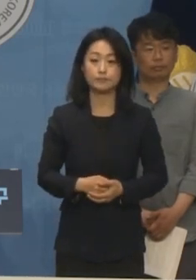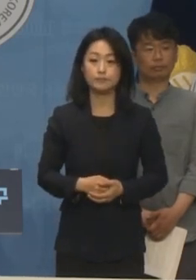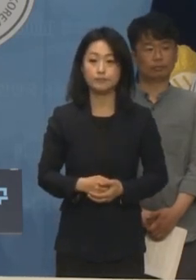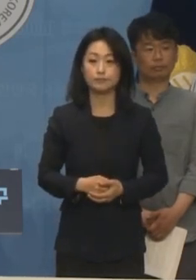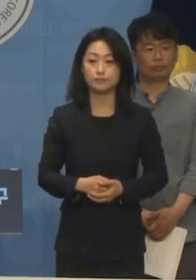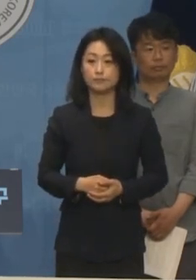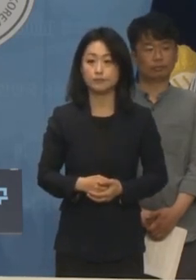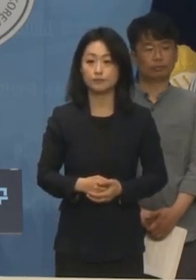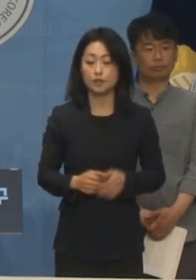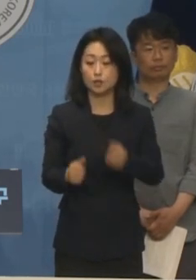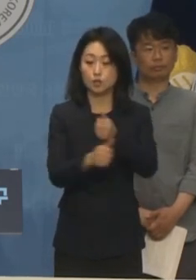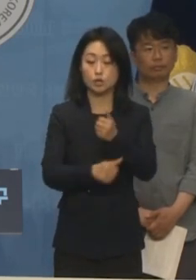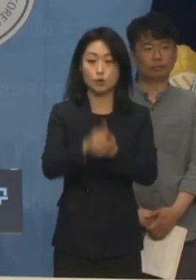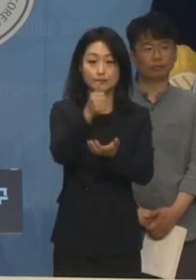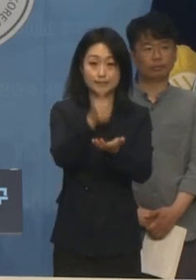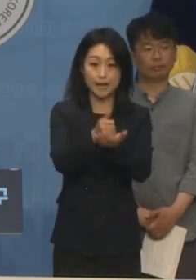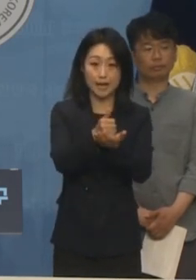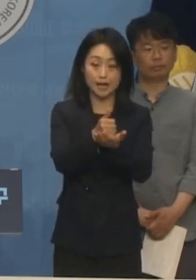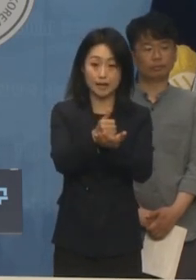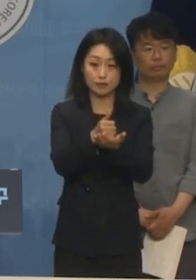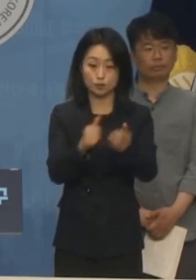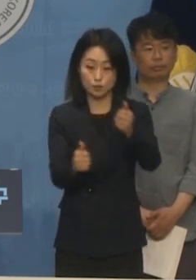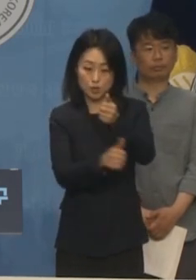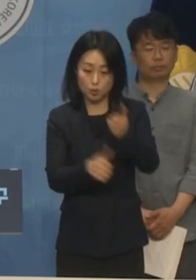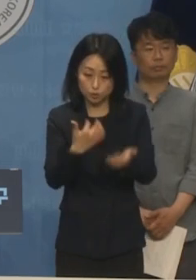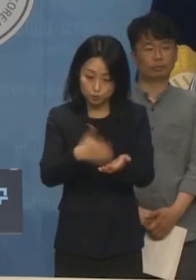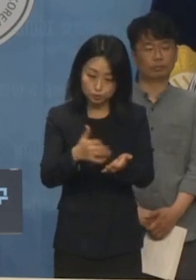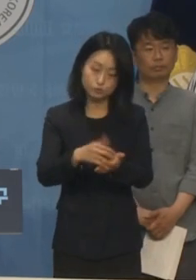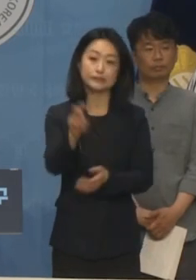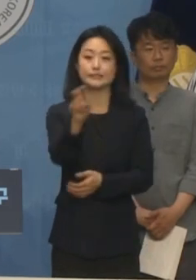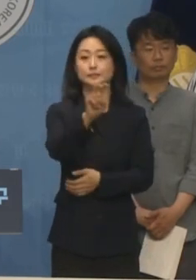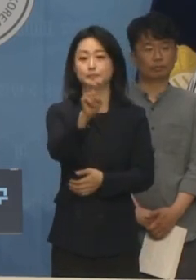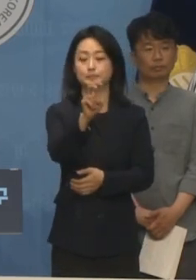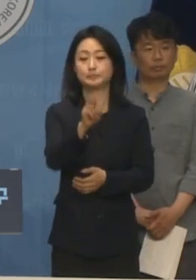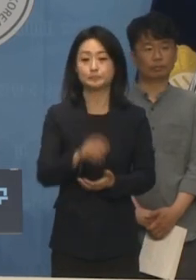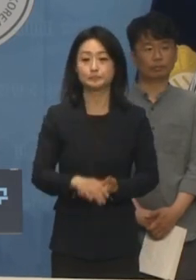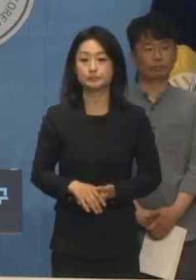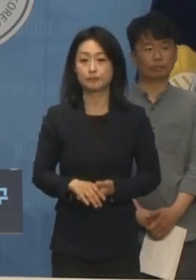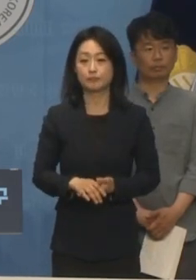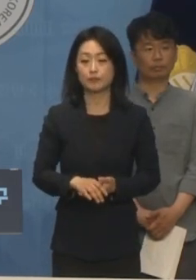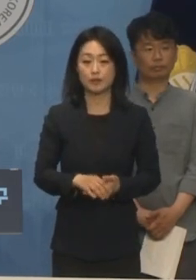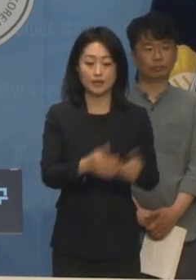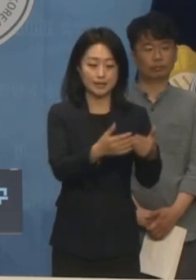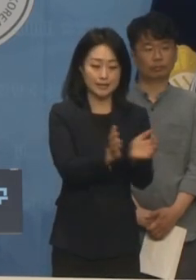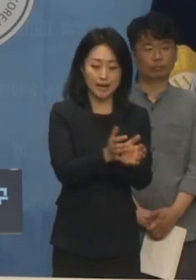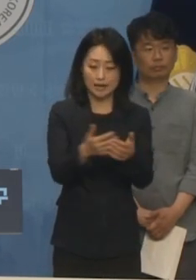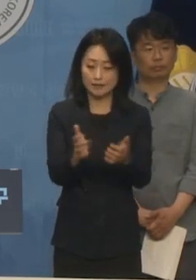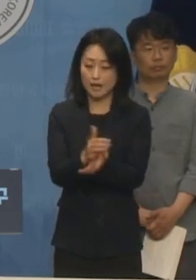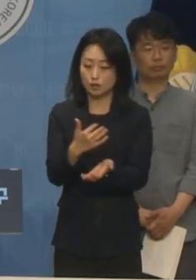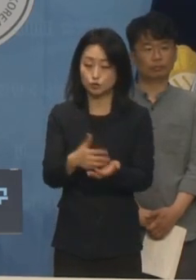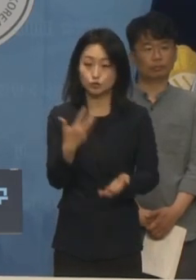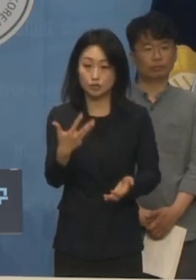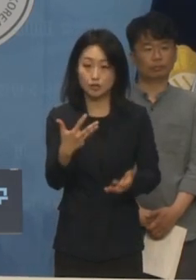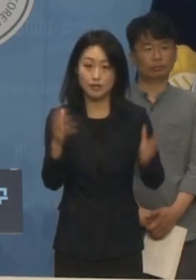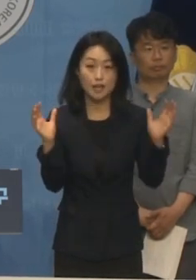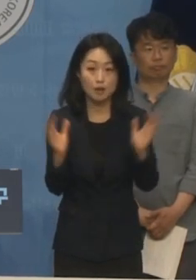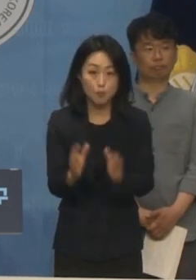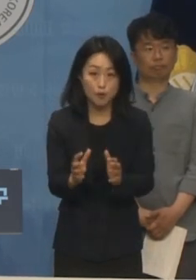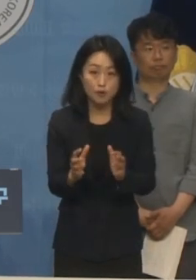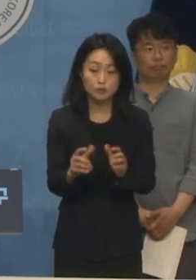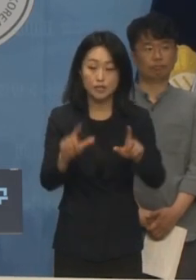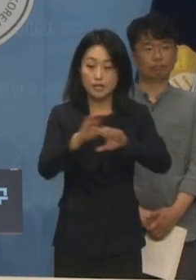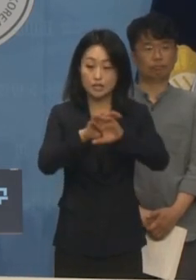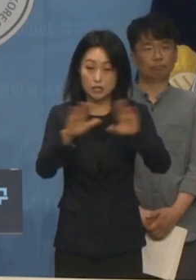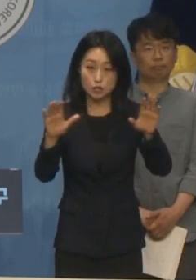위원수는 위원장을 포함하여 20인으로 합니다. 특히 원내 8개 정당이 함께 기후특위 상설화를